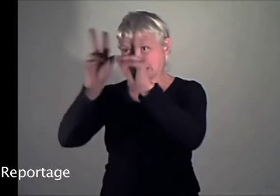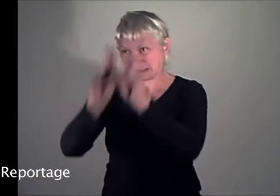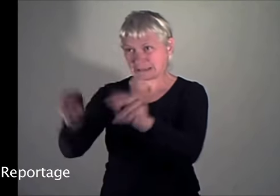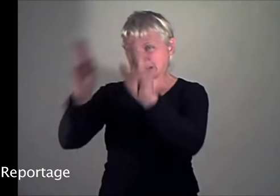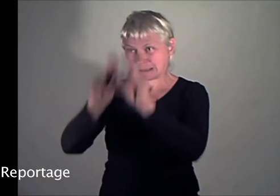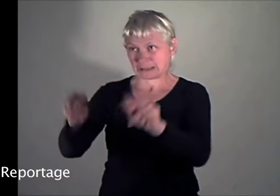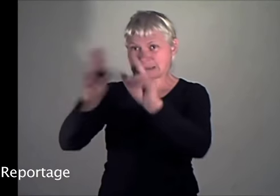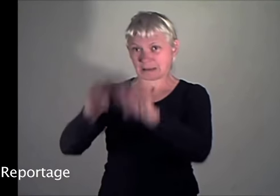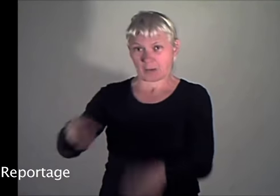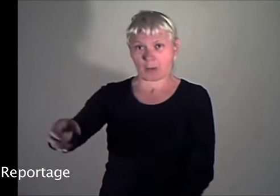de A jusqu'à Z. Bon.